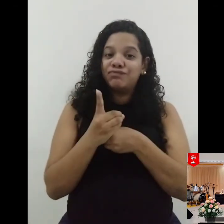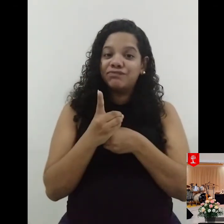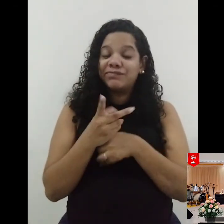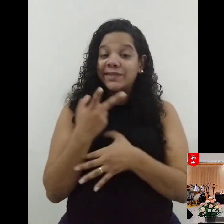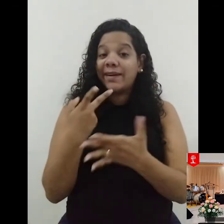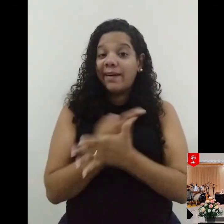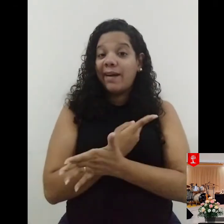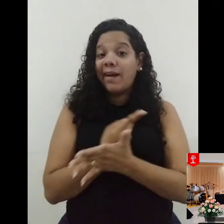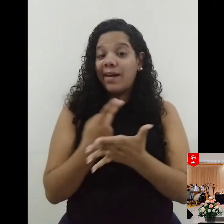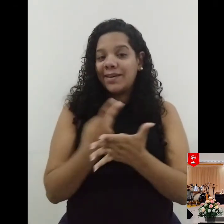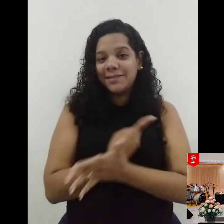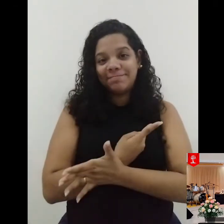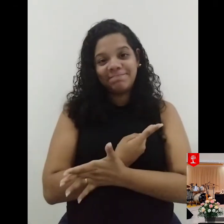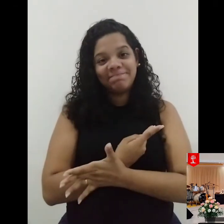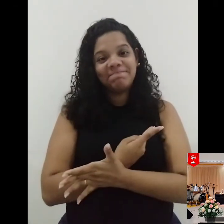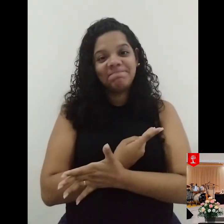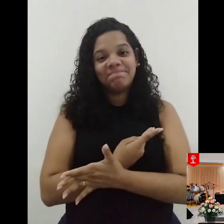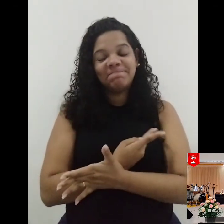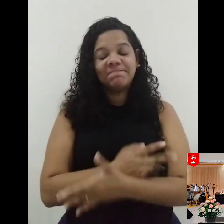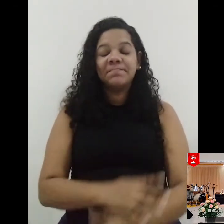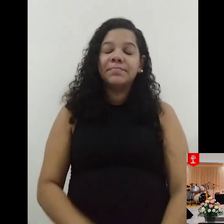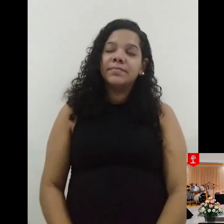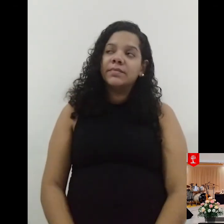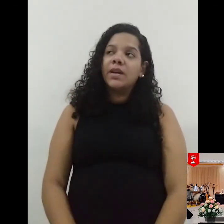O problema não era